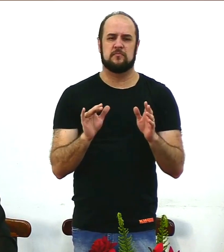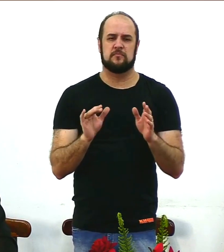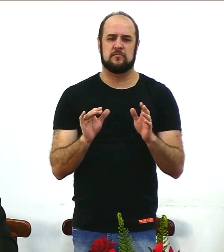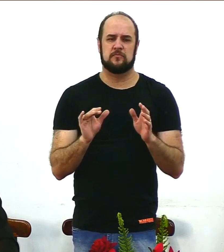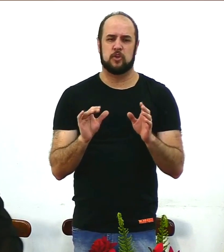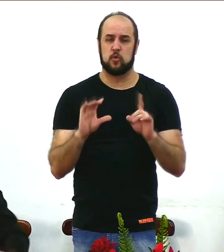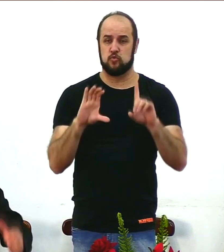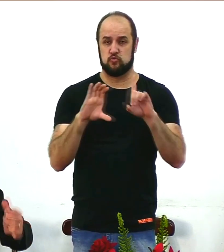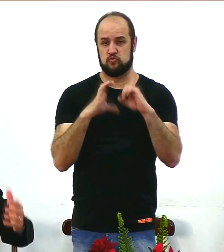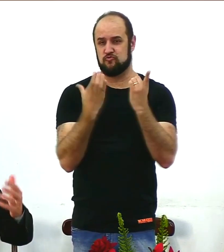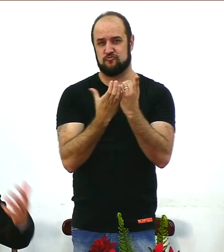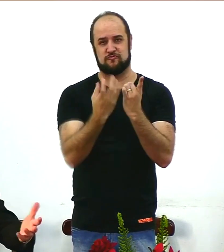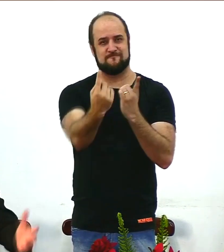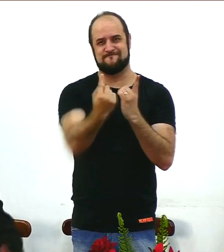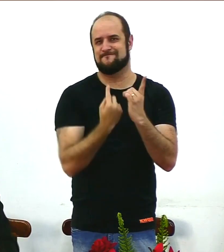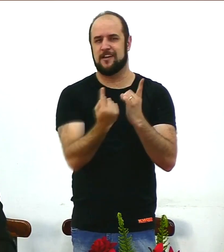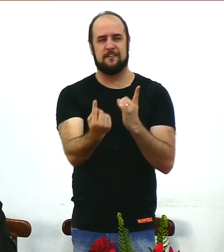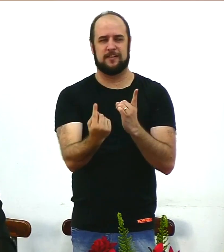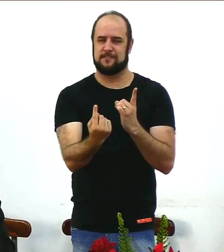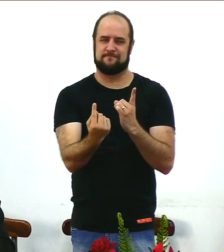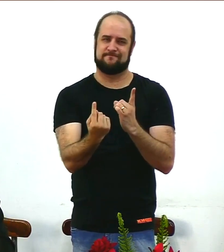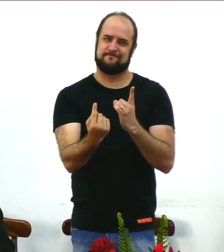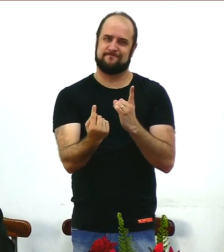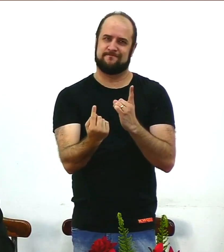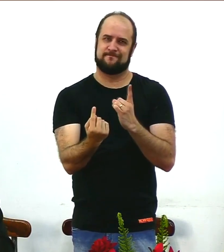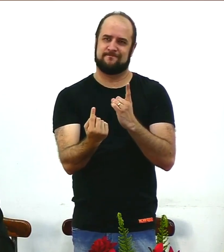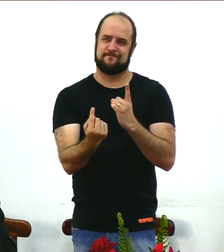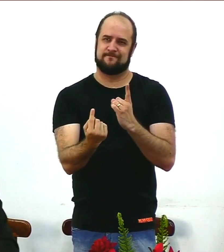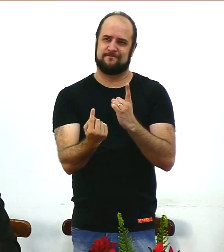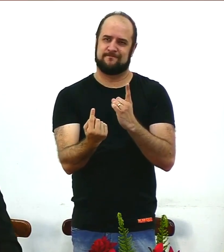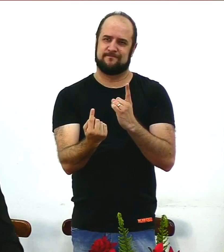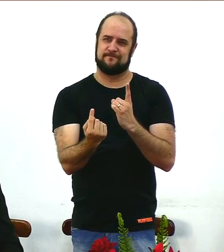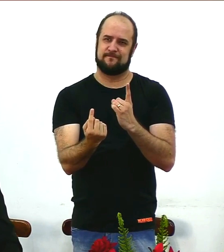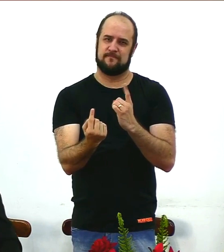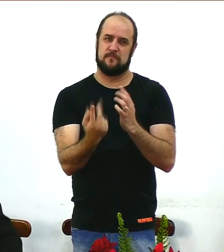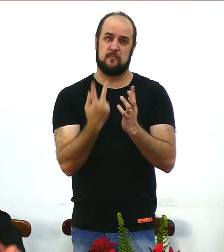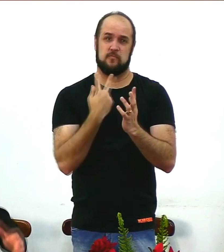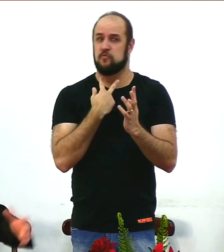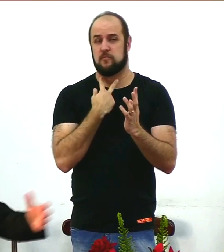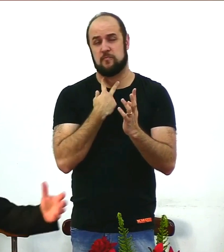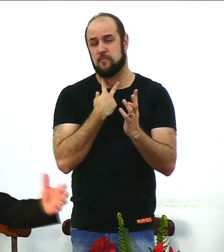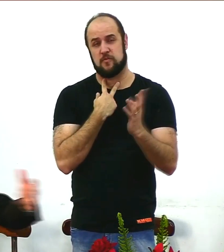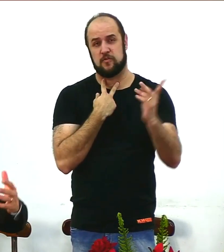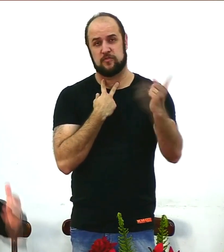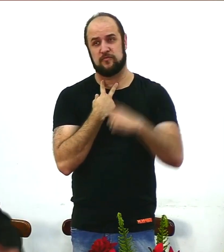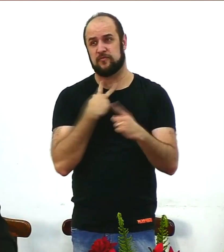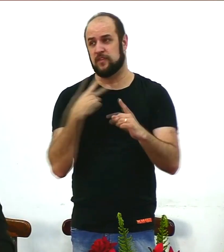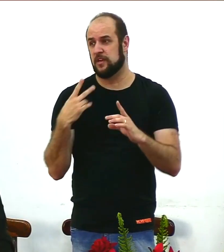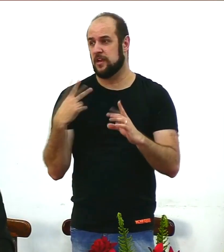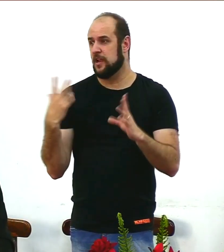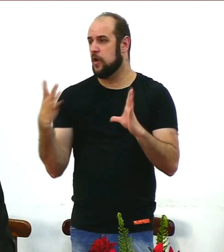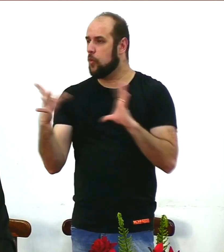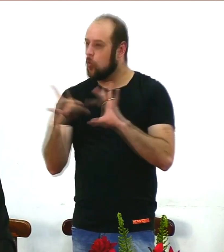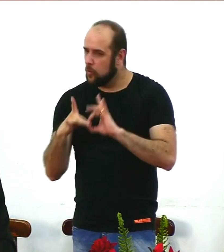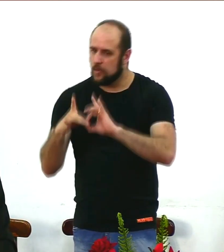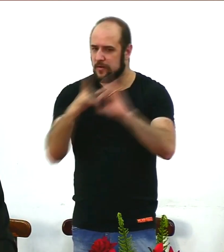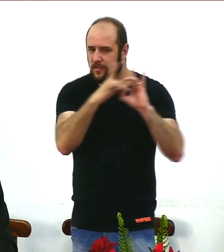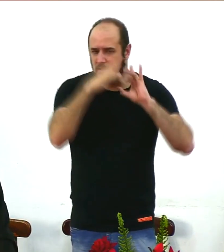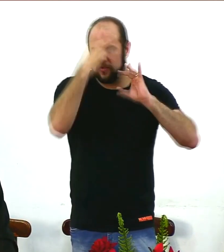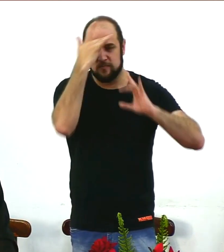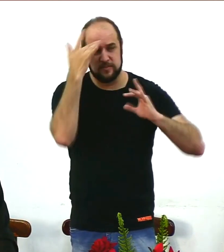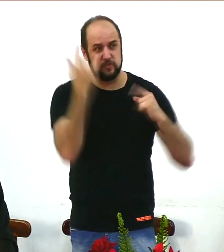nossas vidas nos dias atuais. Meus irmãos, meus queridos irmãos, o momento que nós estamos